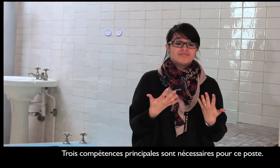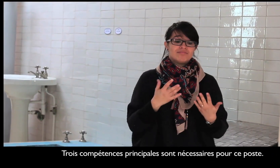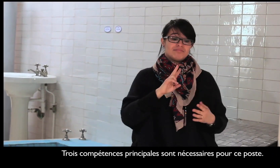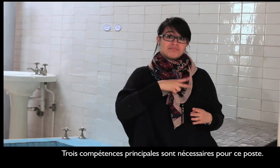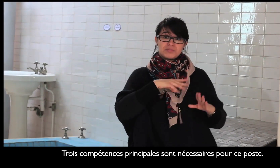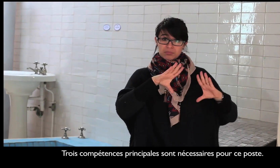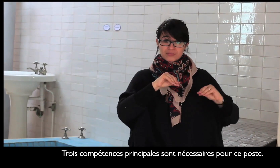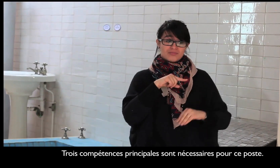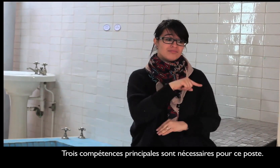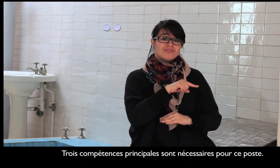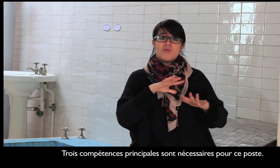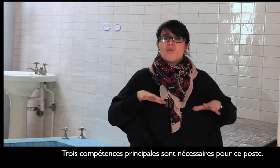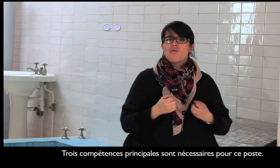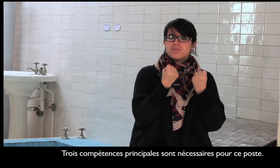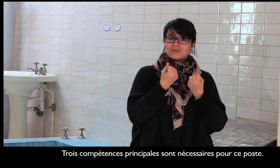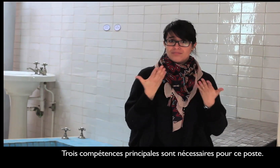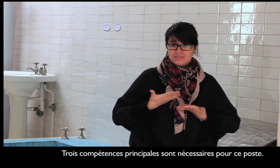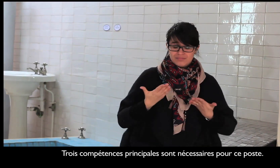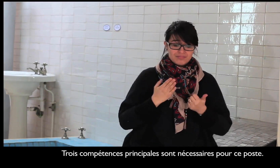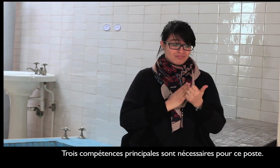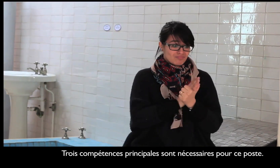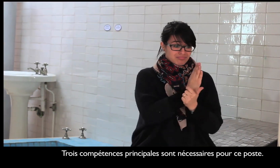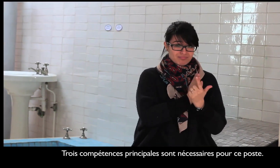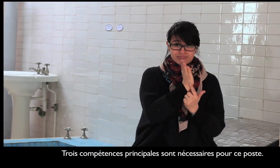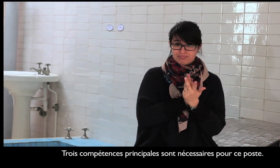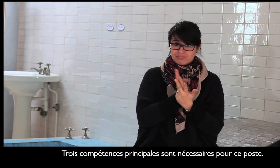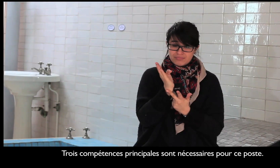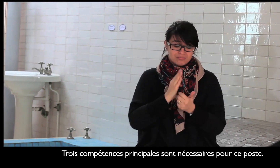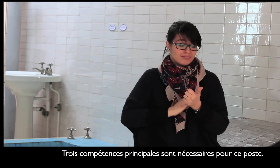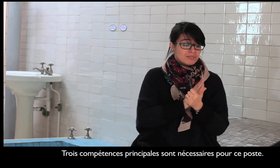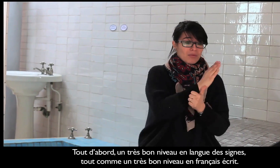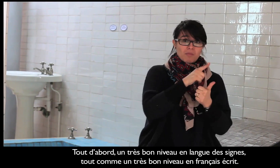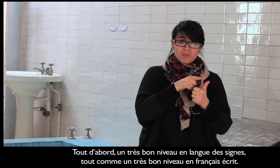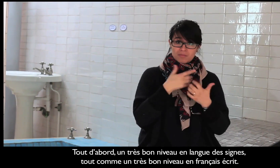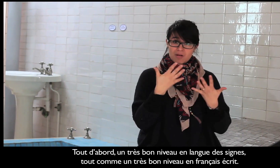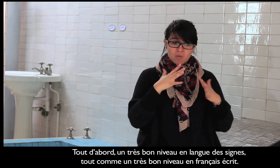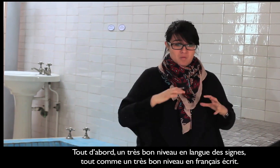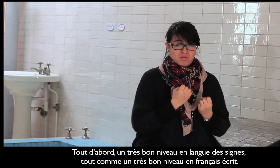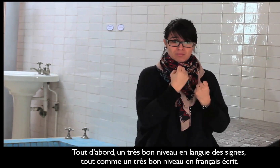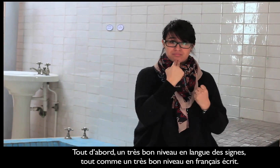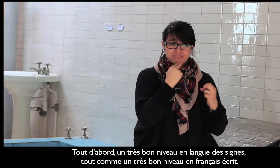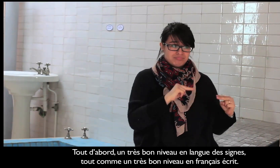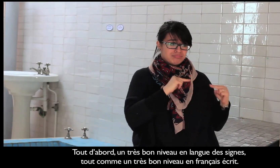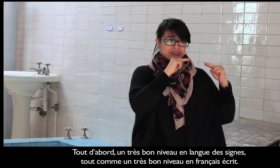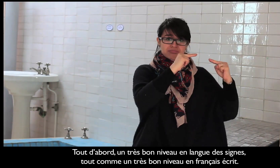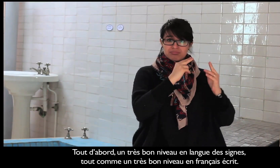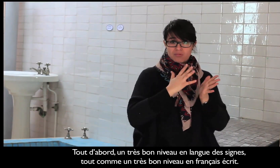Trois compétences principales sont nécessaires pour ce poste. Tout d'abord, un très bon niveau en langue des signes.